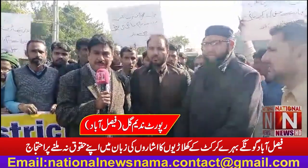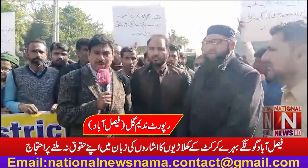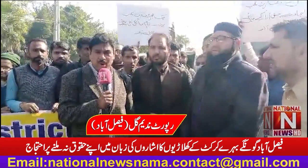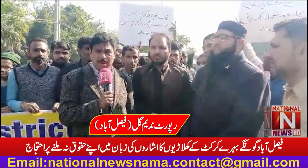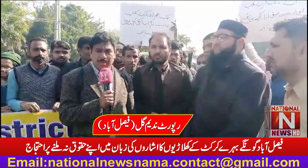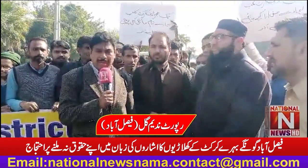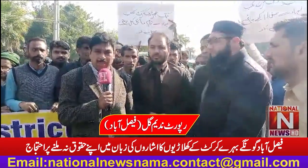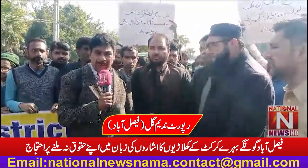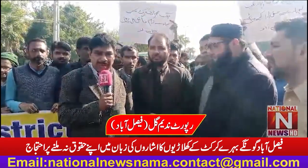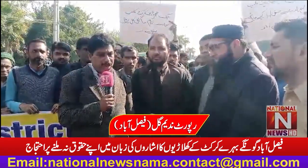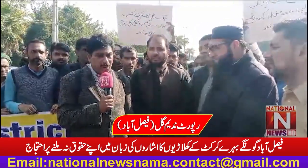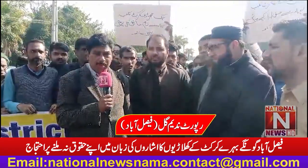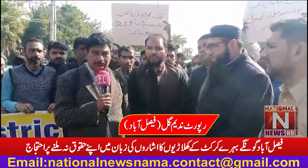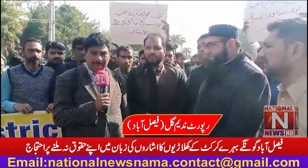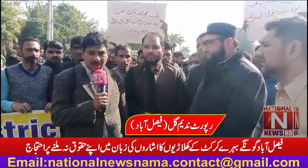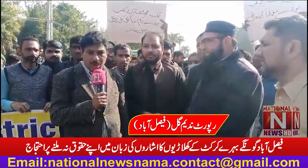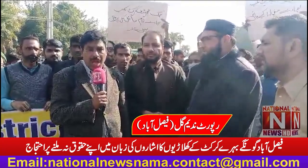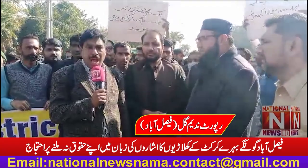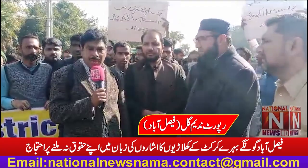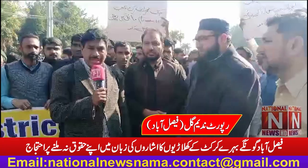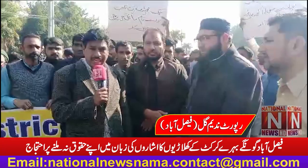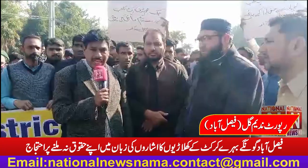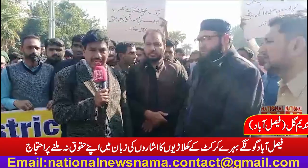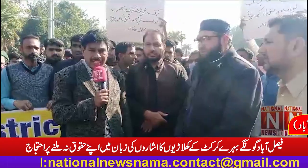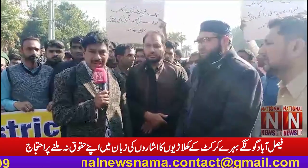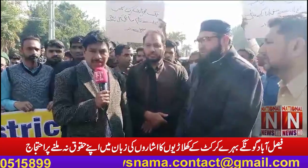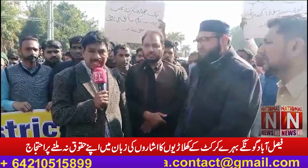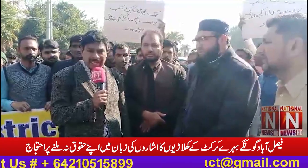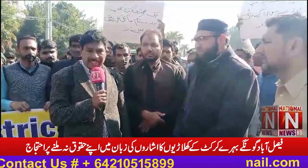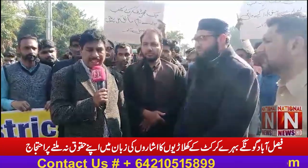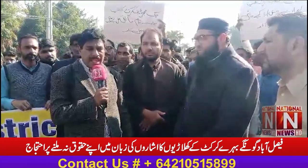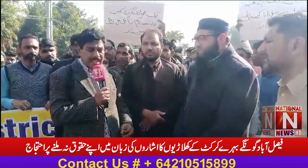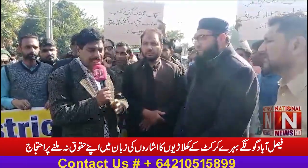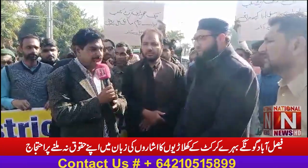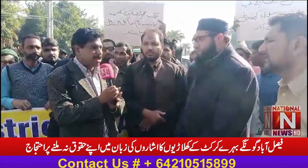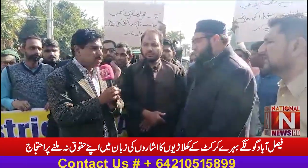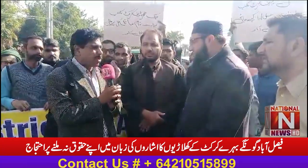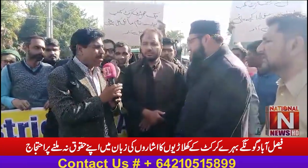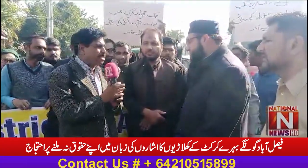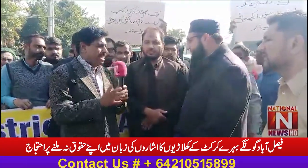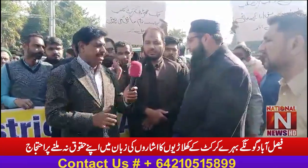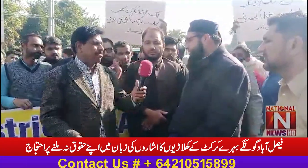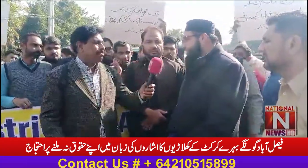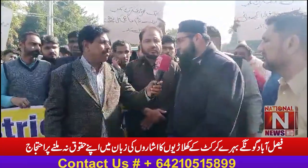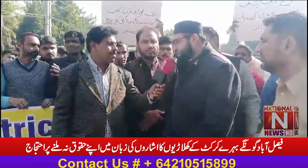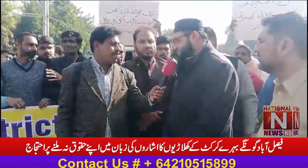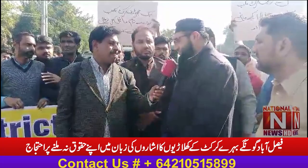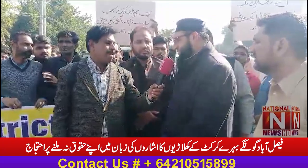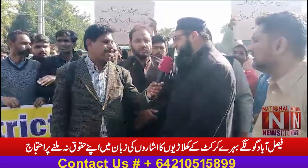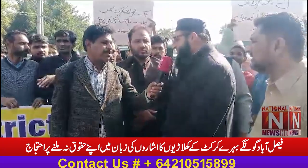हमास को इनको के से हाँ हिसे